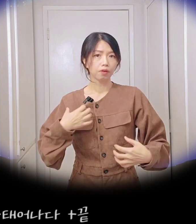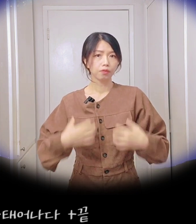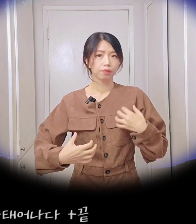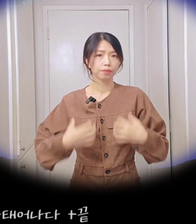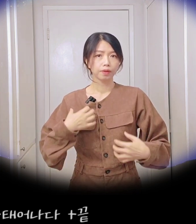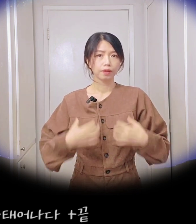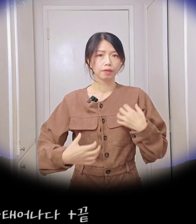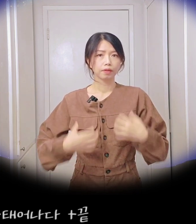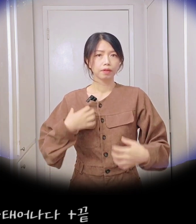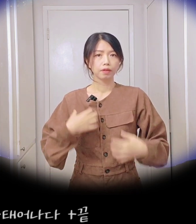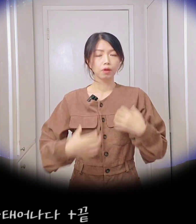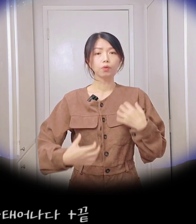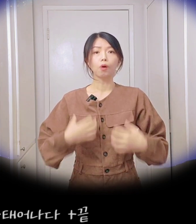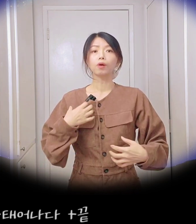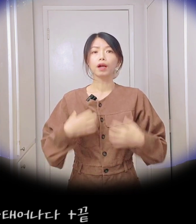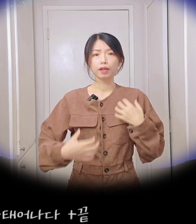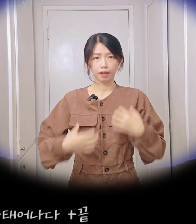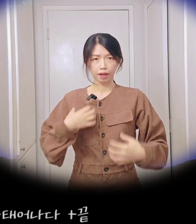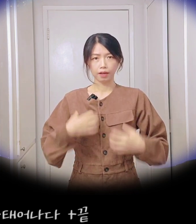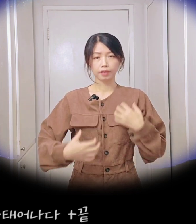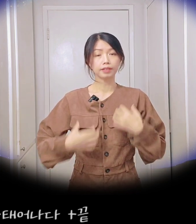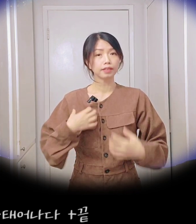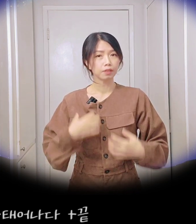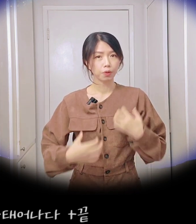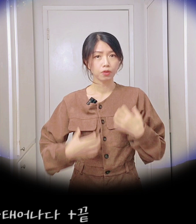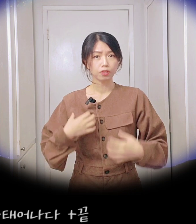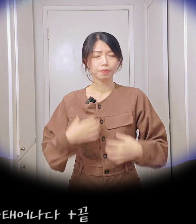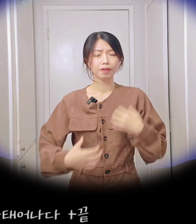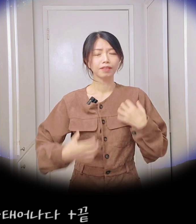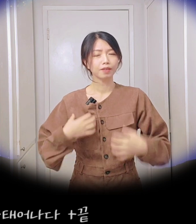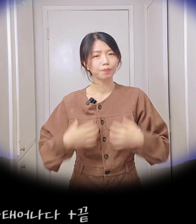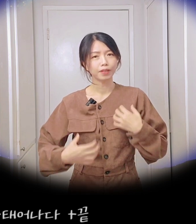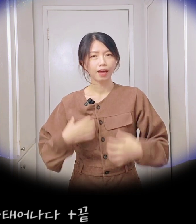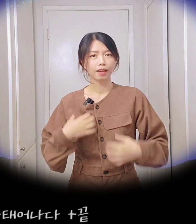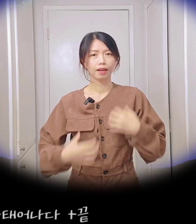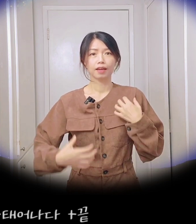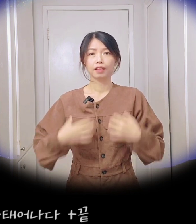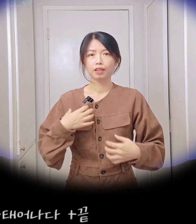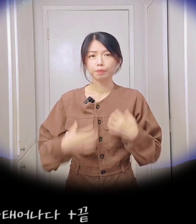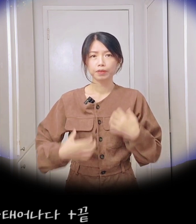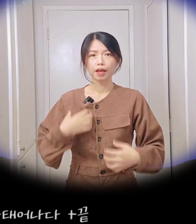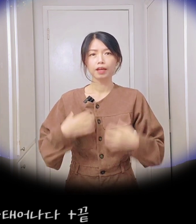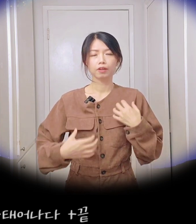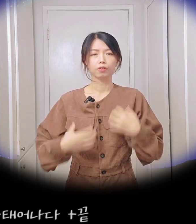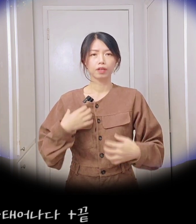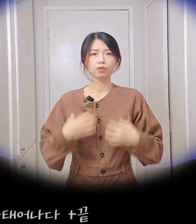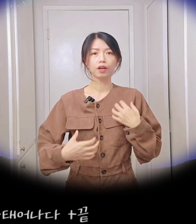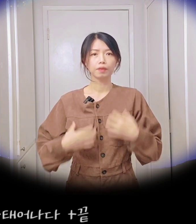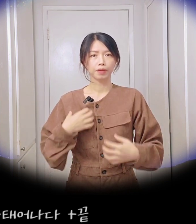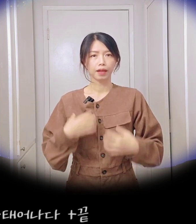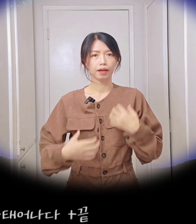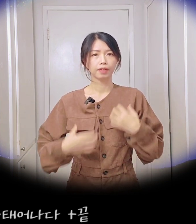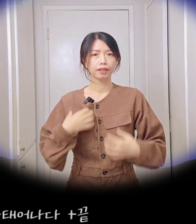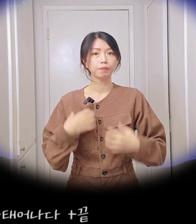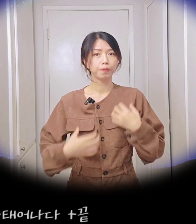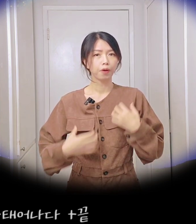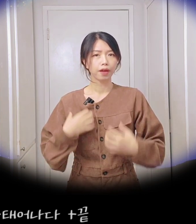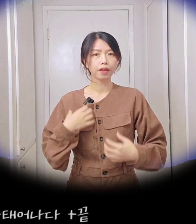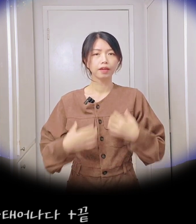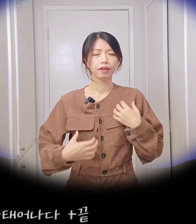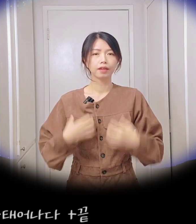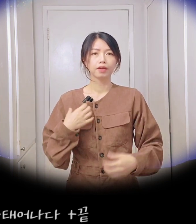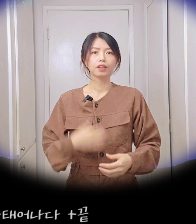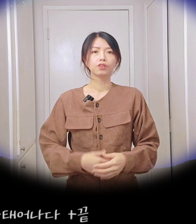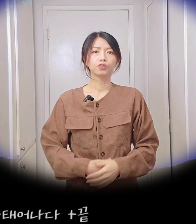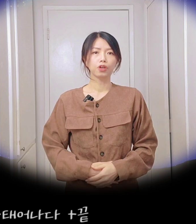쪽에서 서로 엇갈리게 긋듯이 표현해 주시면 기쁘다, 기쁘다 이런 대수어가 됩니다.